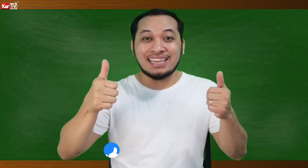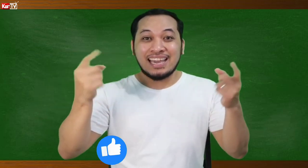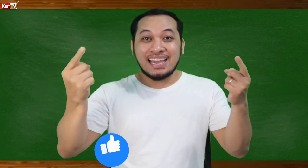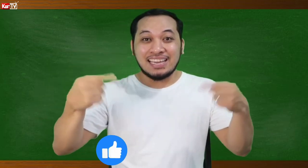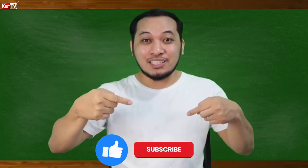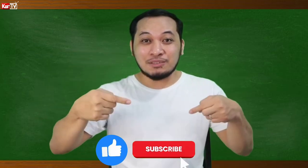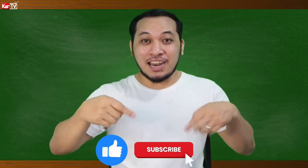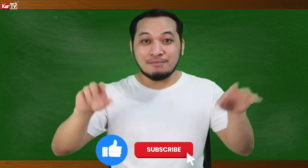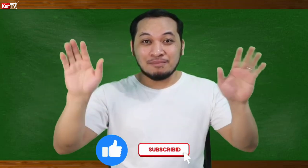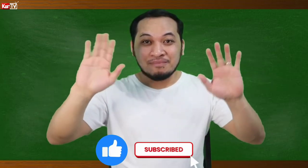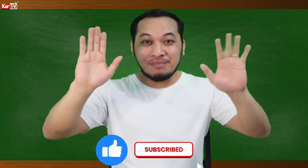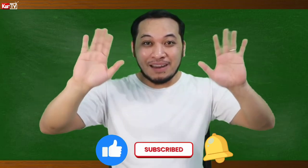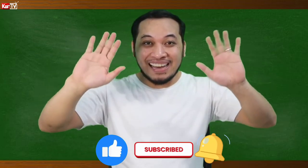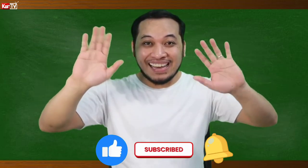and subscribe. Bye-bye!